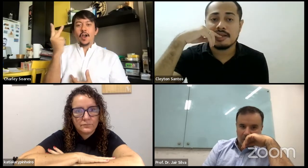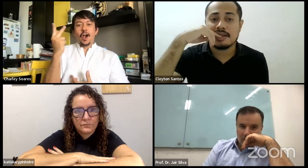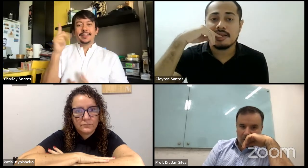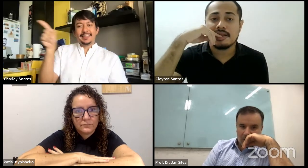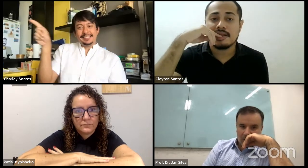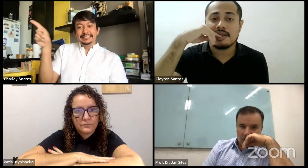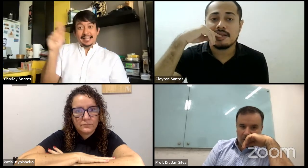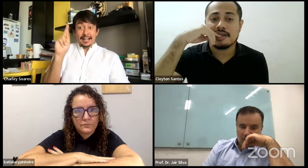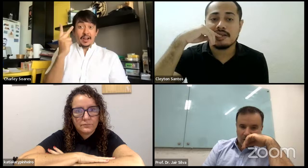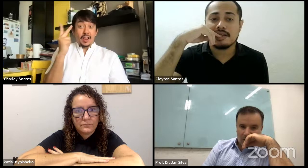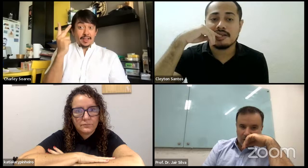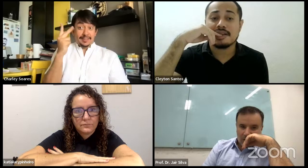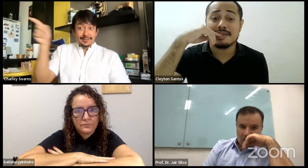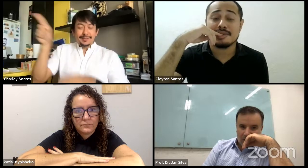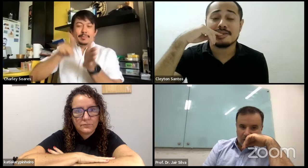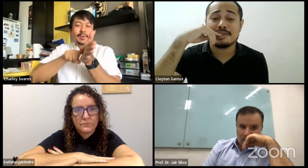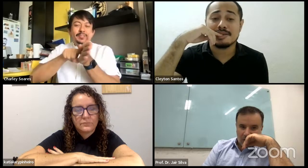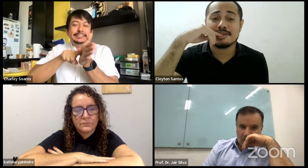exemplo,